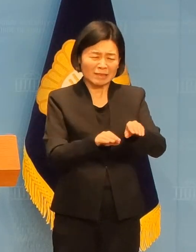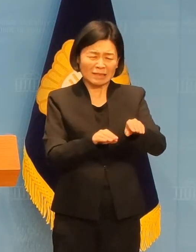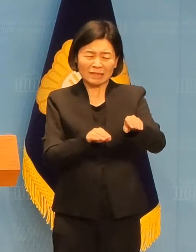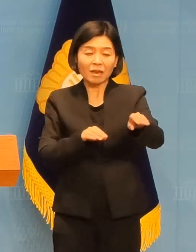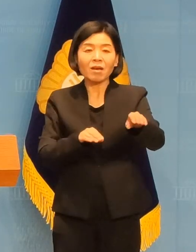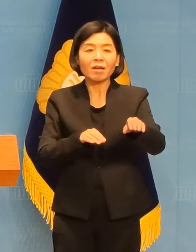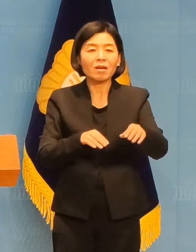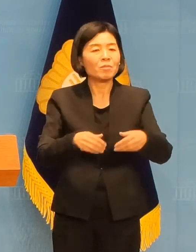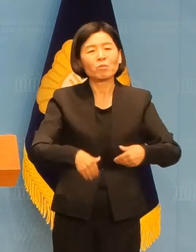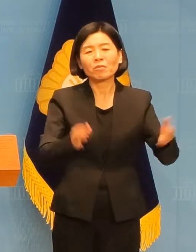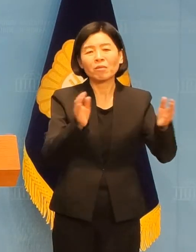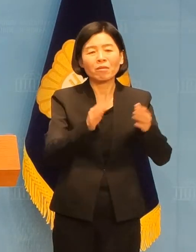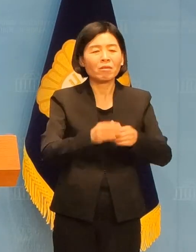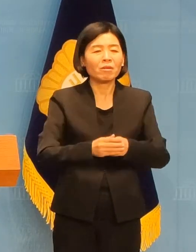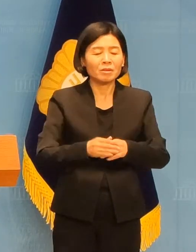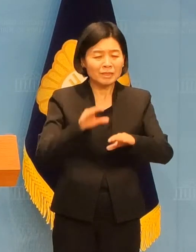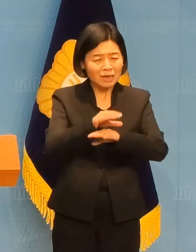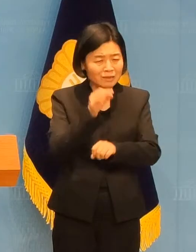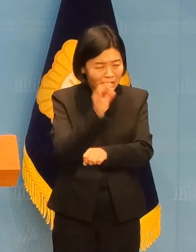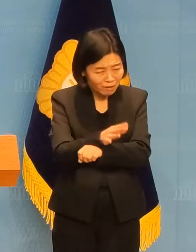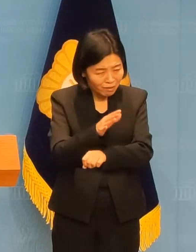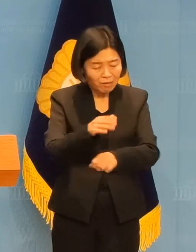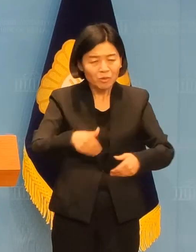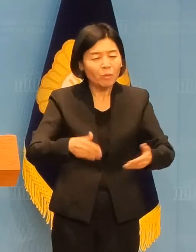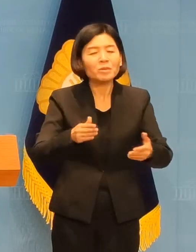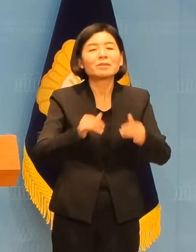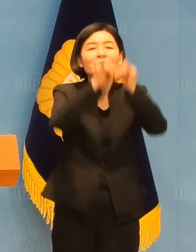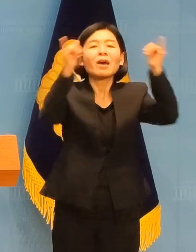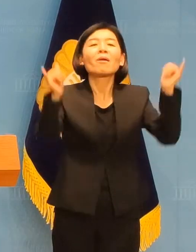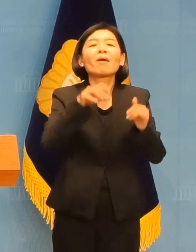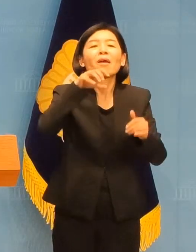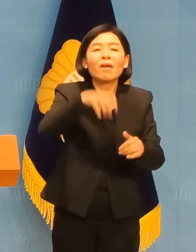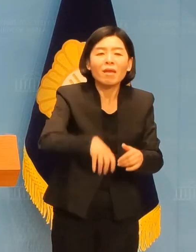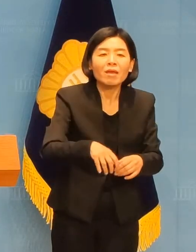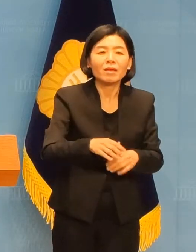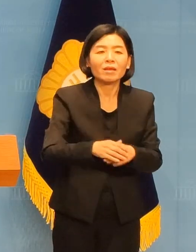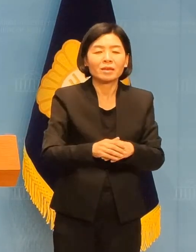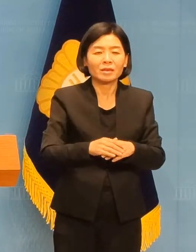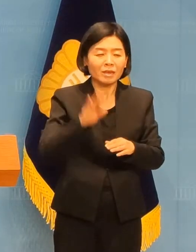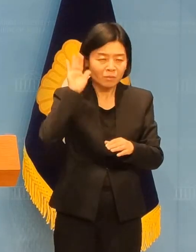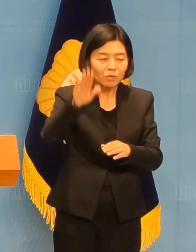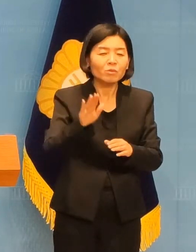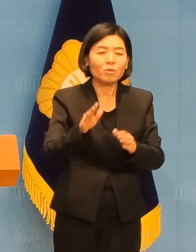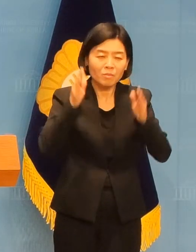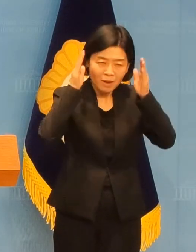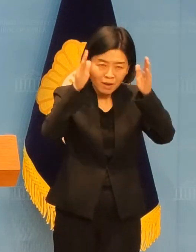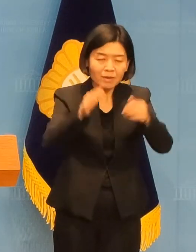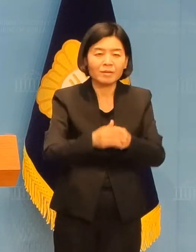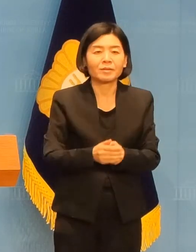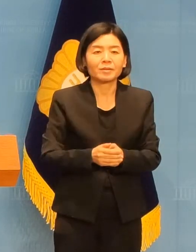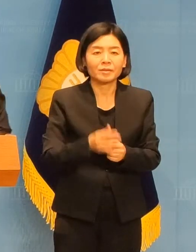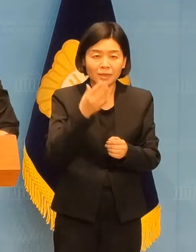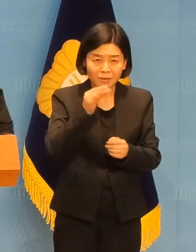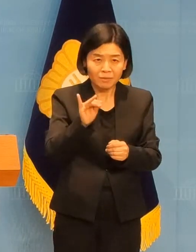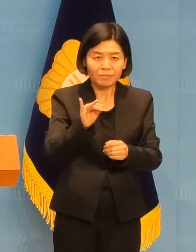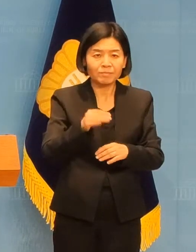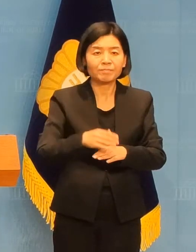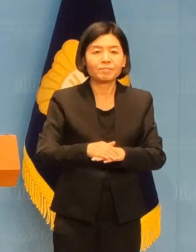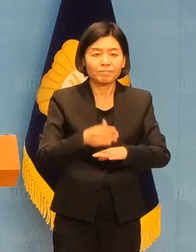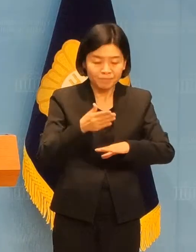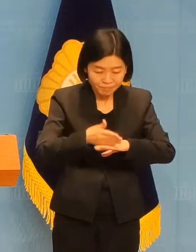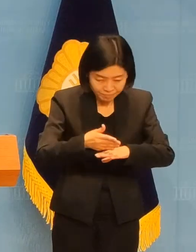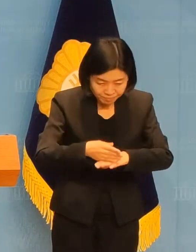교통체증 앞에서 차량을 살 필요가 없는 사회로 나아가야 함이 마땅합니다. 이상입니다.